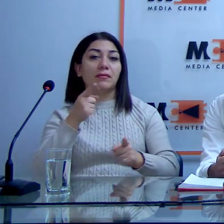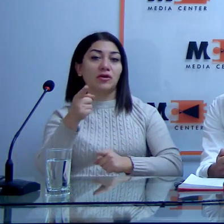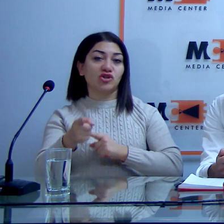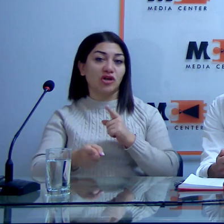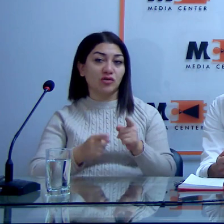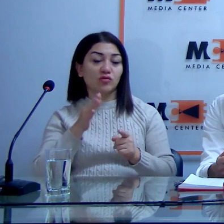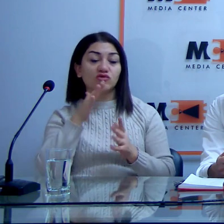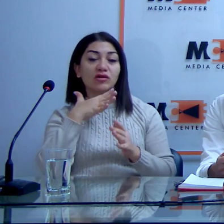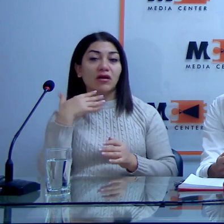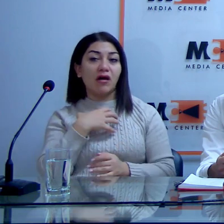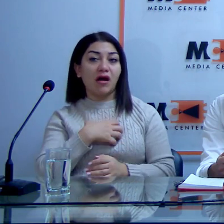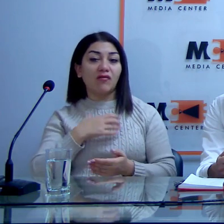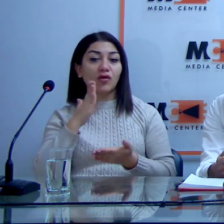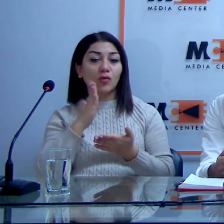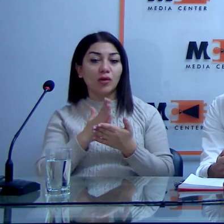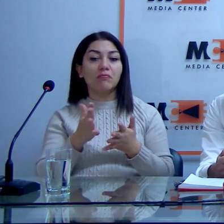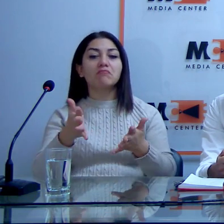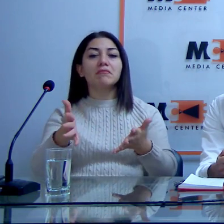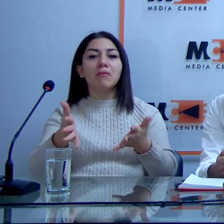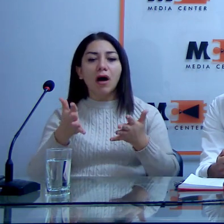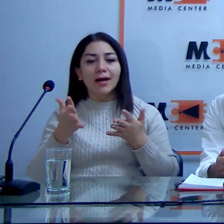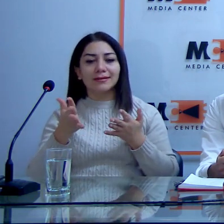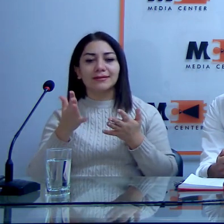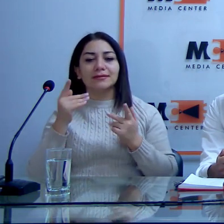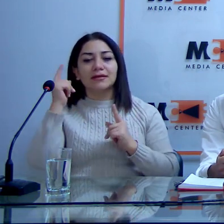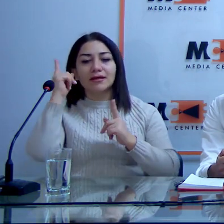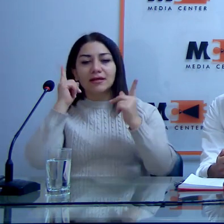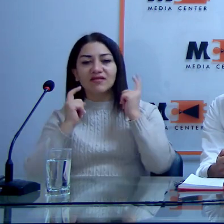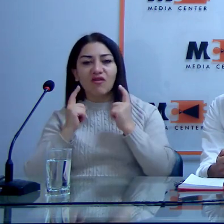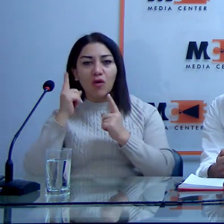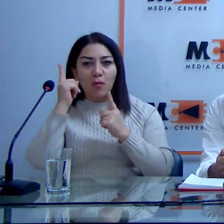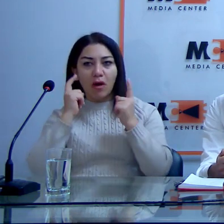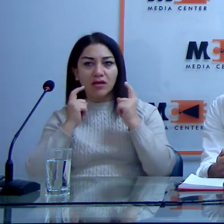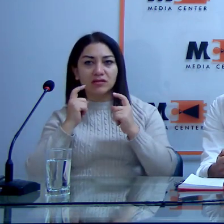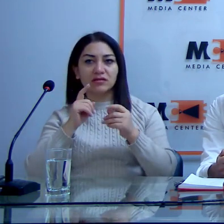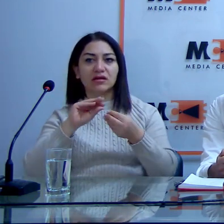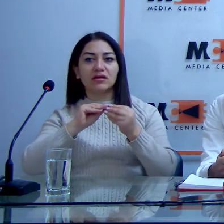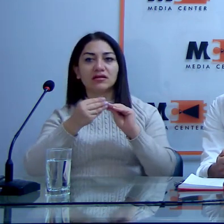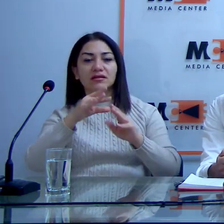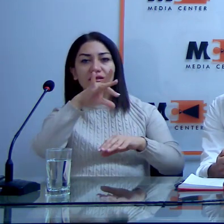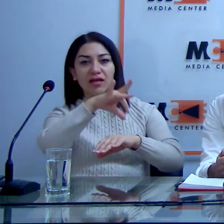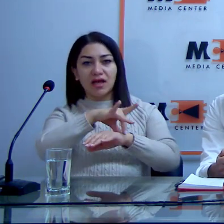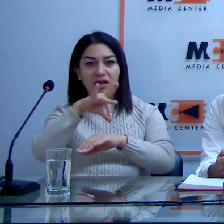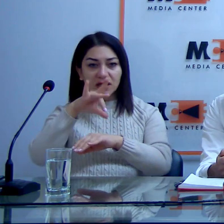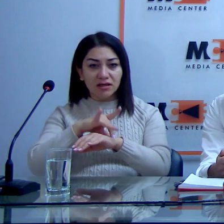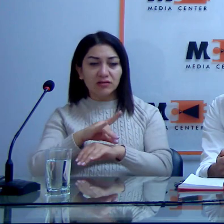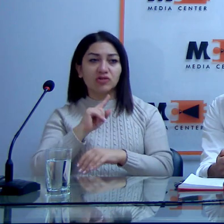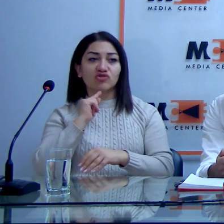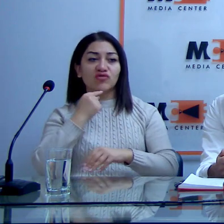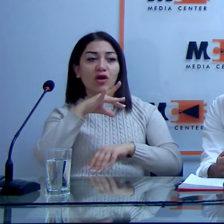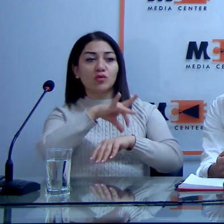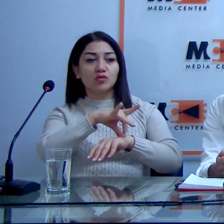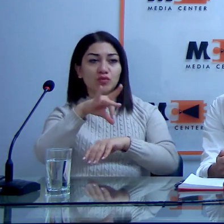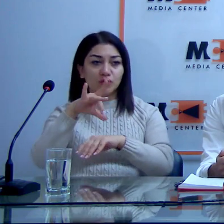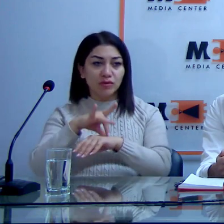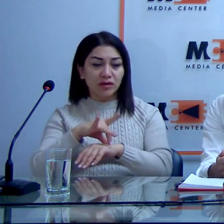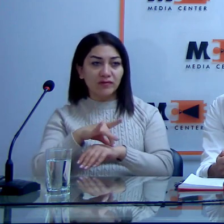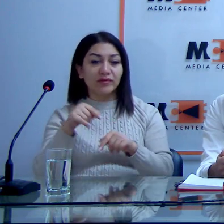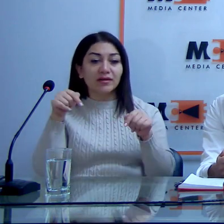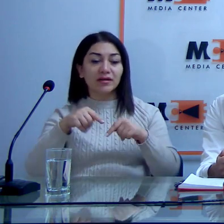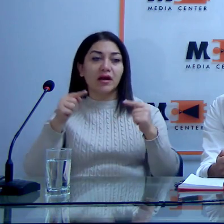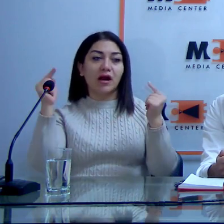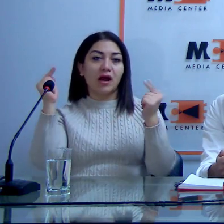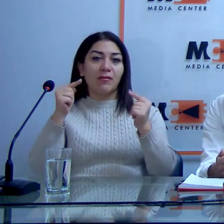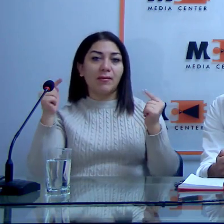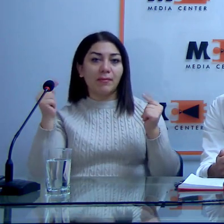մասին, շատ կարևոր է ունենալ հստակ հետազոտություն, վերհանել թիրախային խնդիրները, դժվարությունները եւ դրա հիման